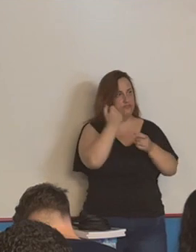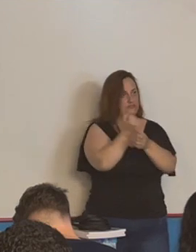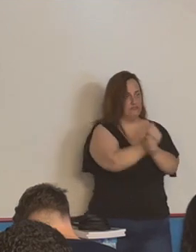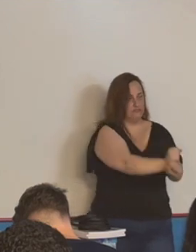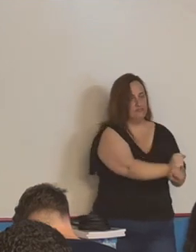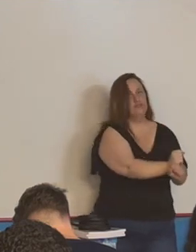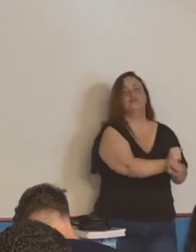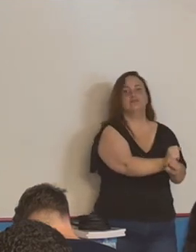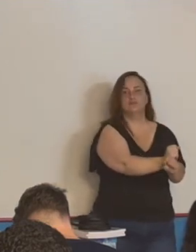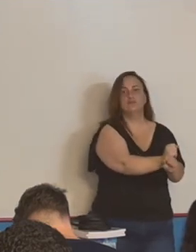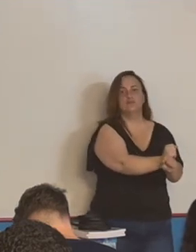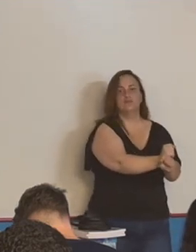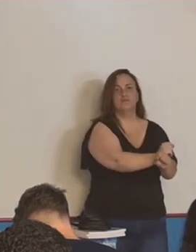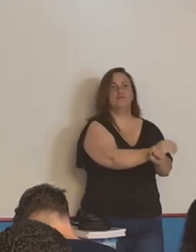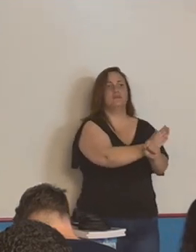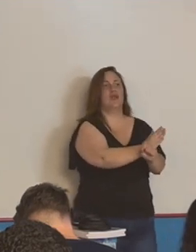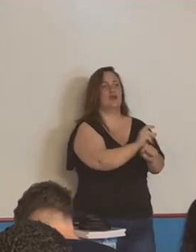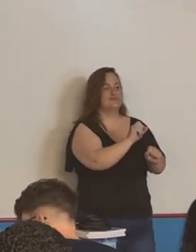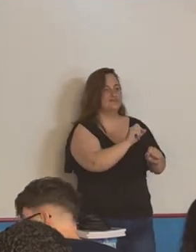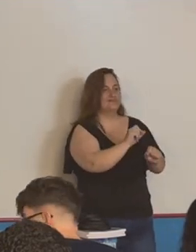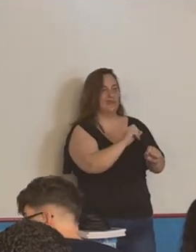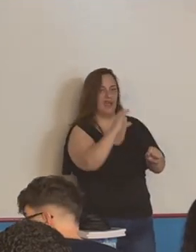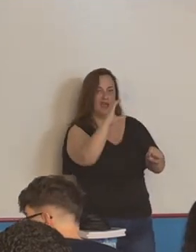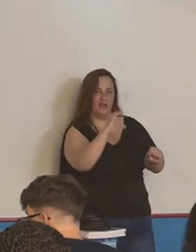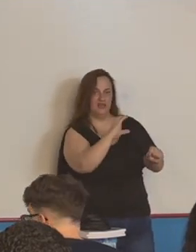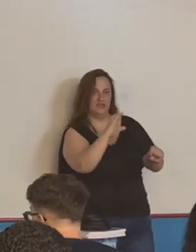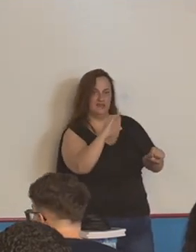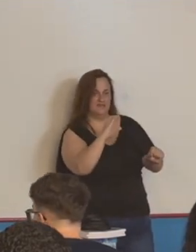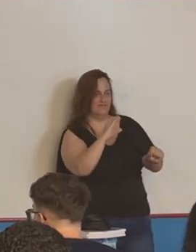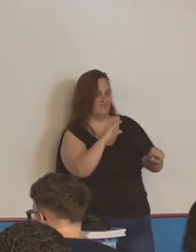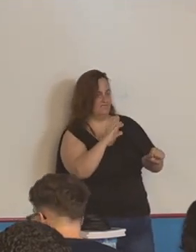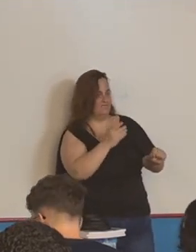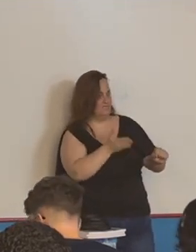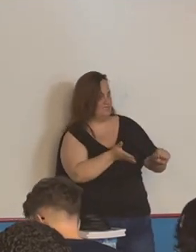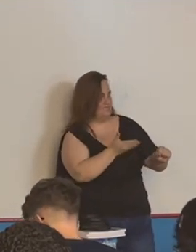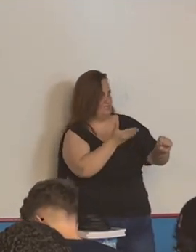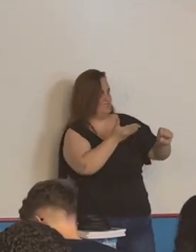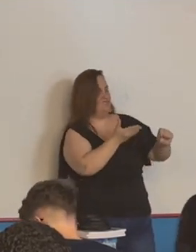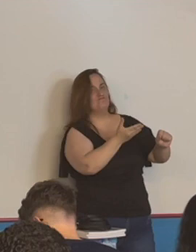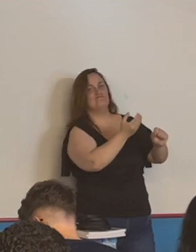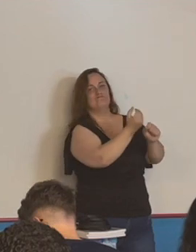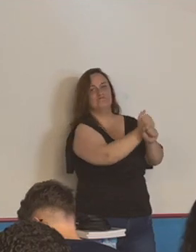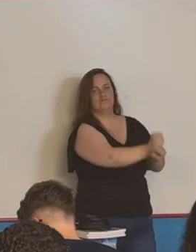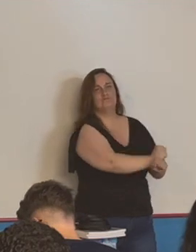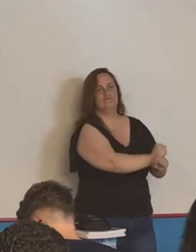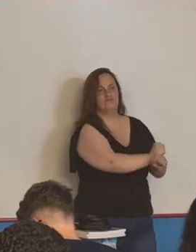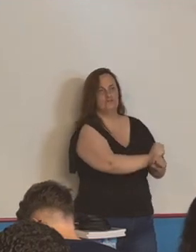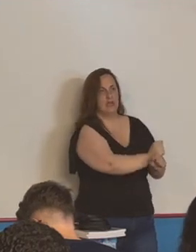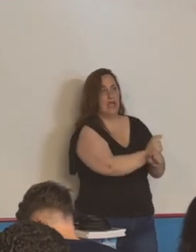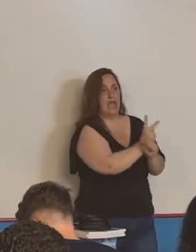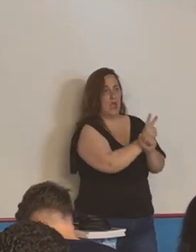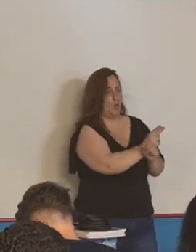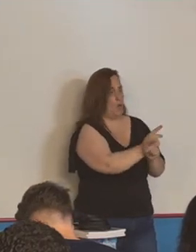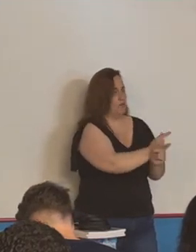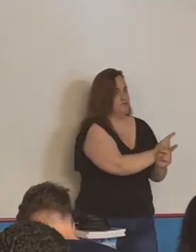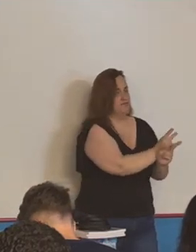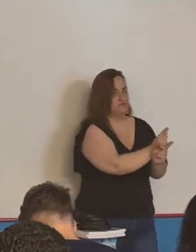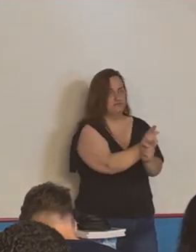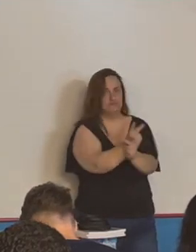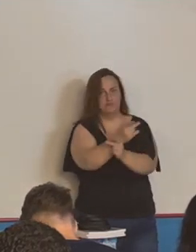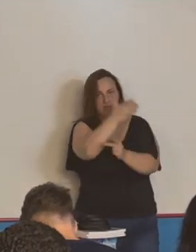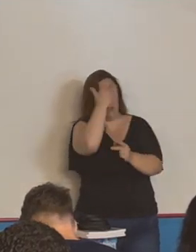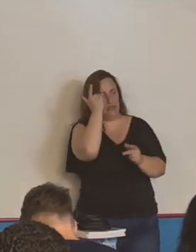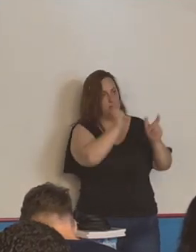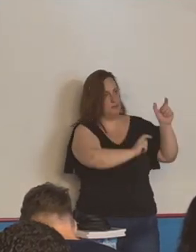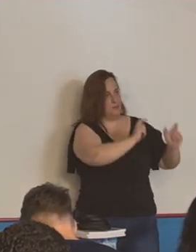ela, né, chancelou ali a escravidão como uma prática mercantil moderna, né,